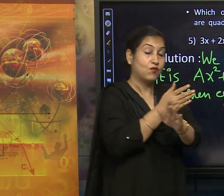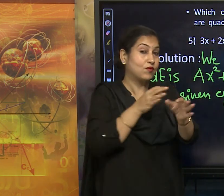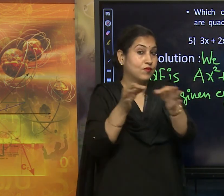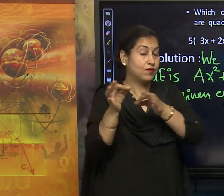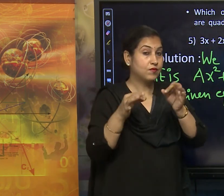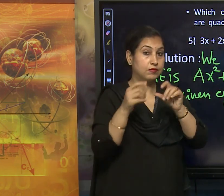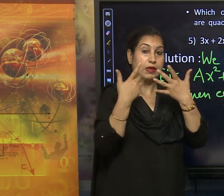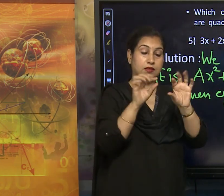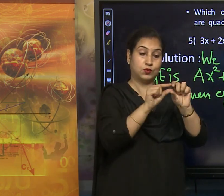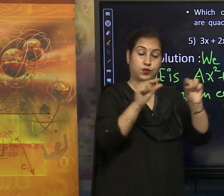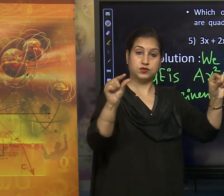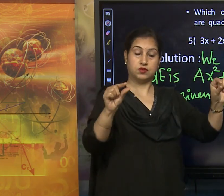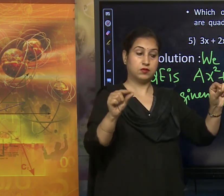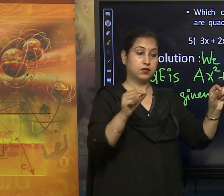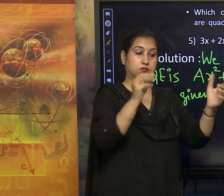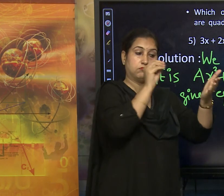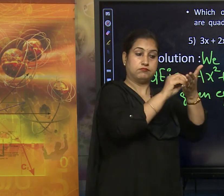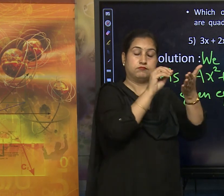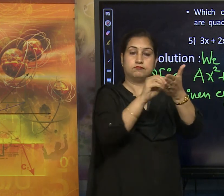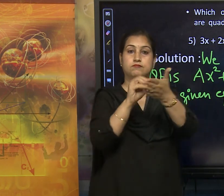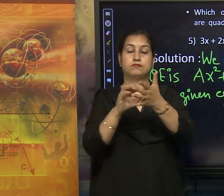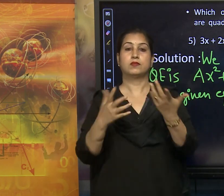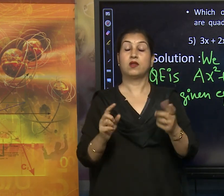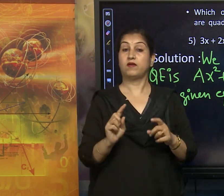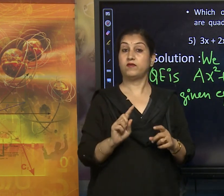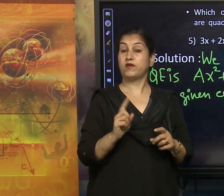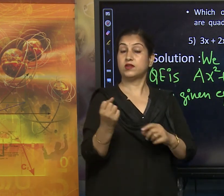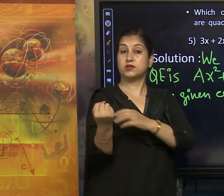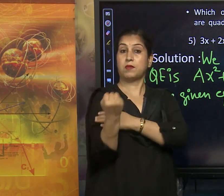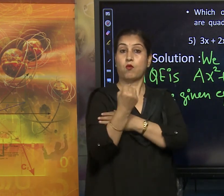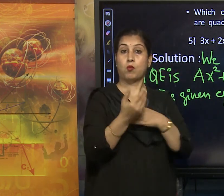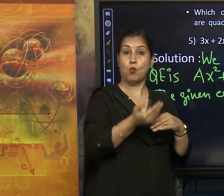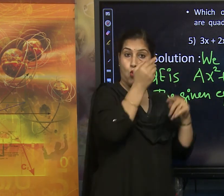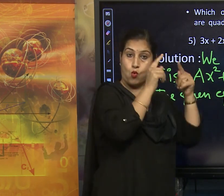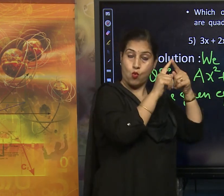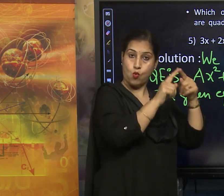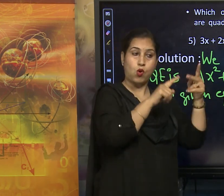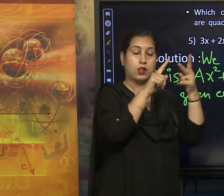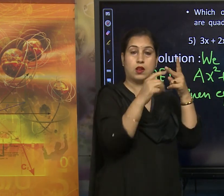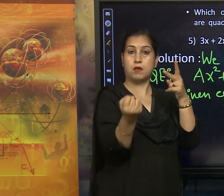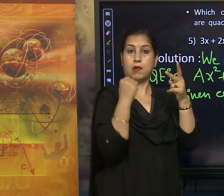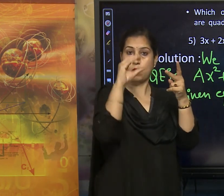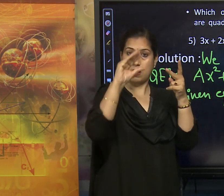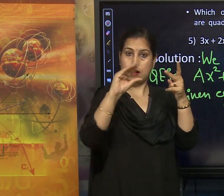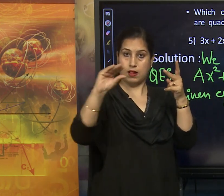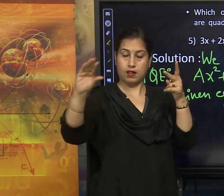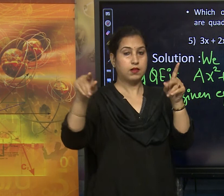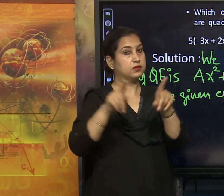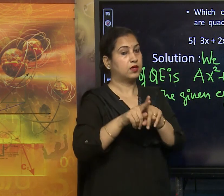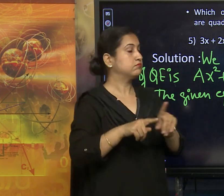अब इस समीकरण को आपने सिंप्लीफाई करना है। तो देखिए, सबसे पहले हाईएस्ट पावर का नंबर आएगा,